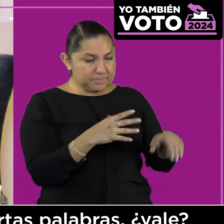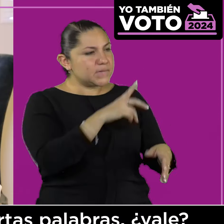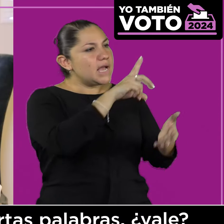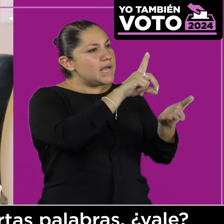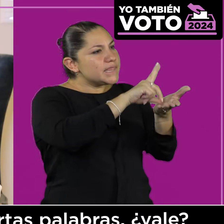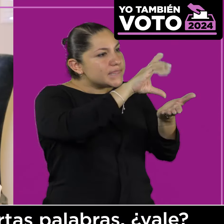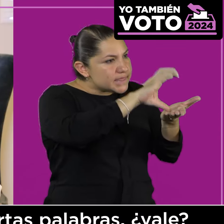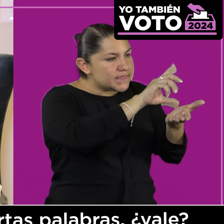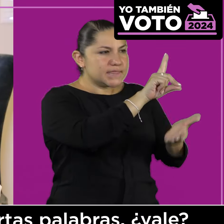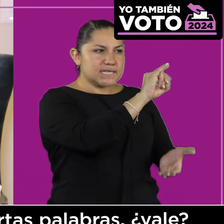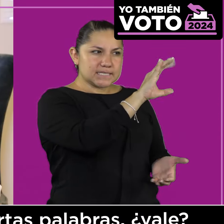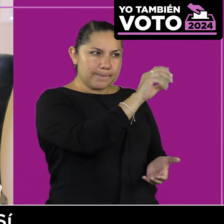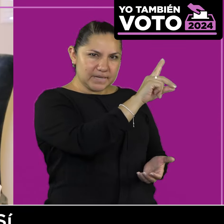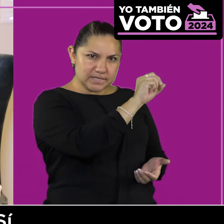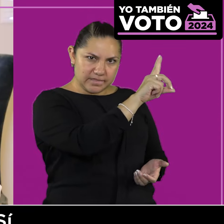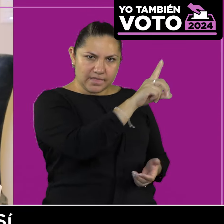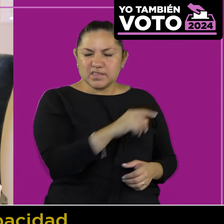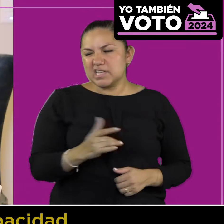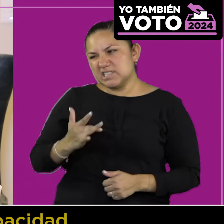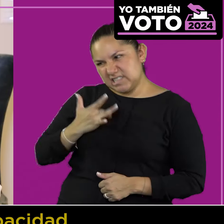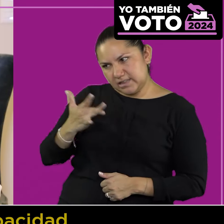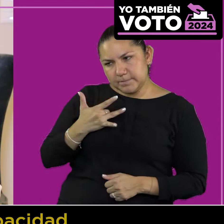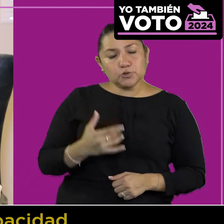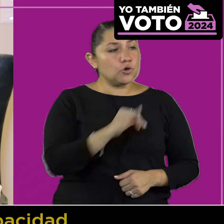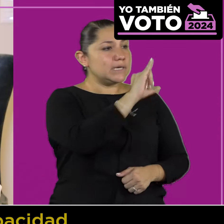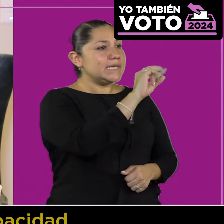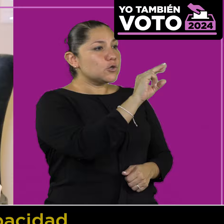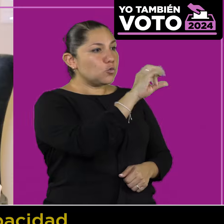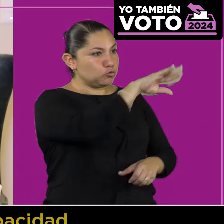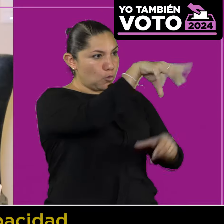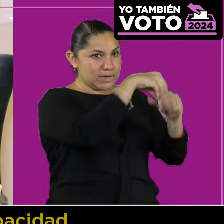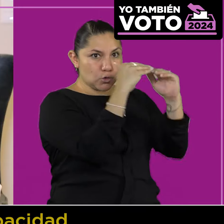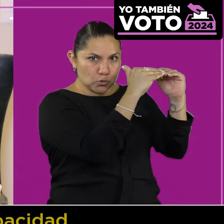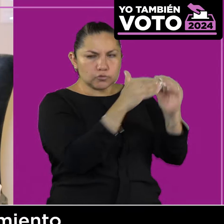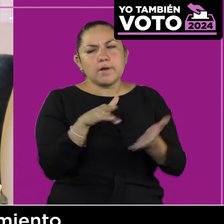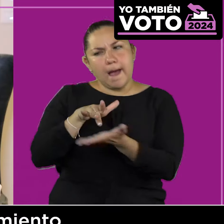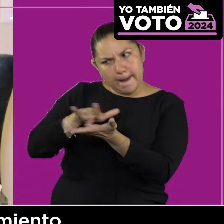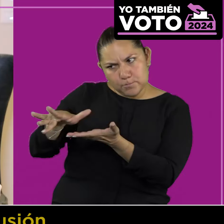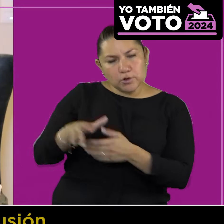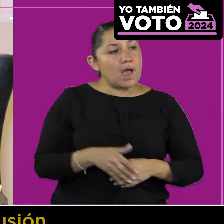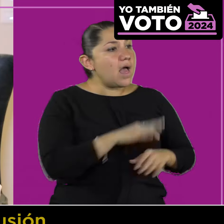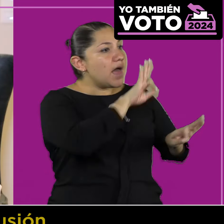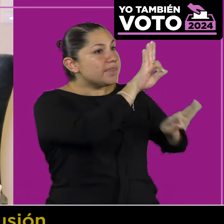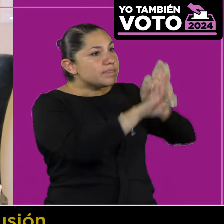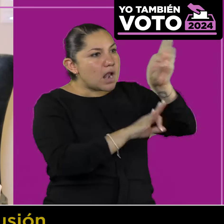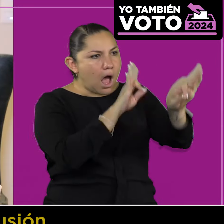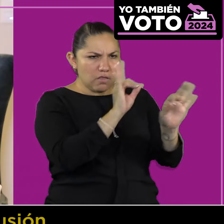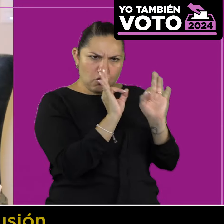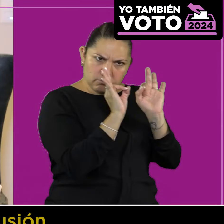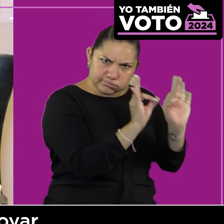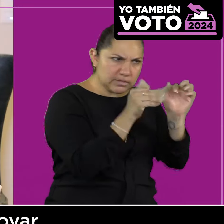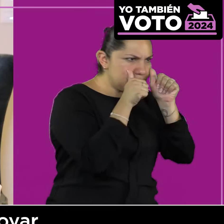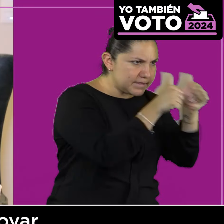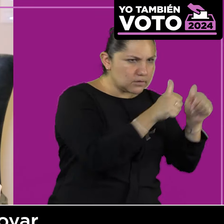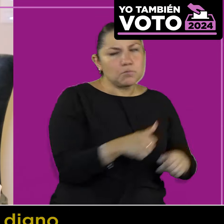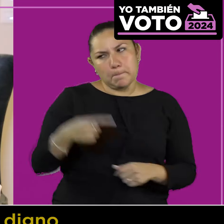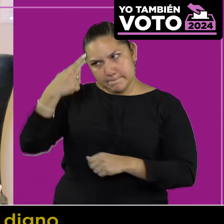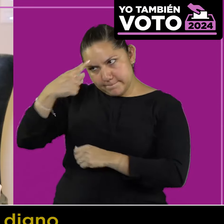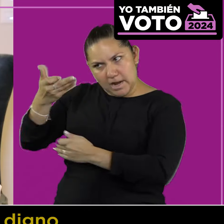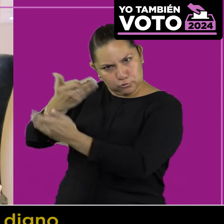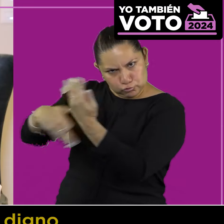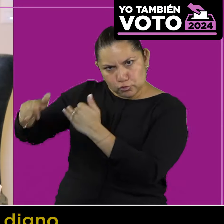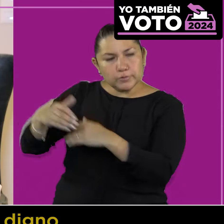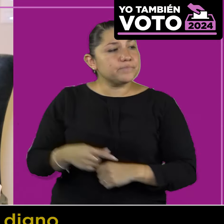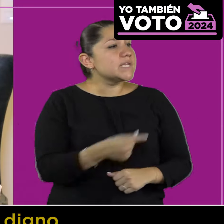digo ciertas palabras vale Okay discapacidad sentimiento inclusión apoyar